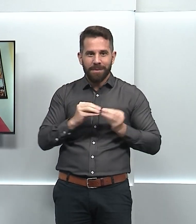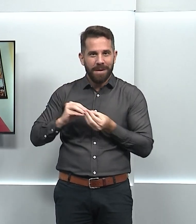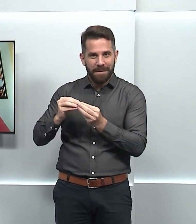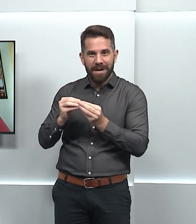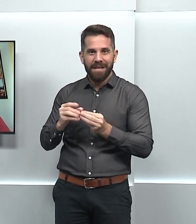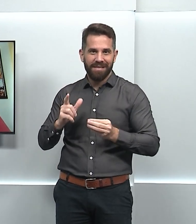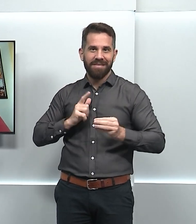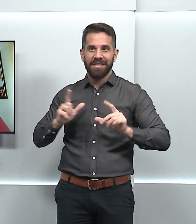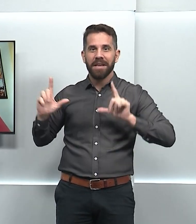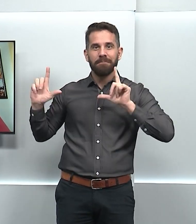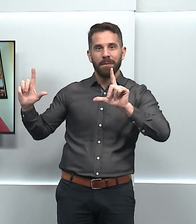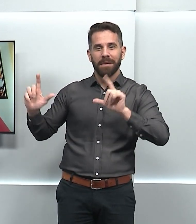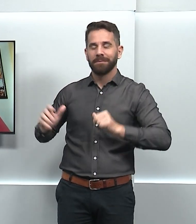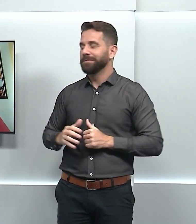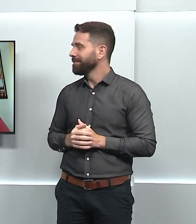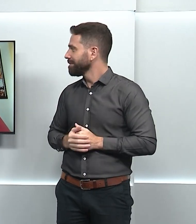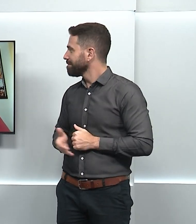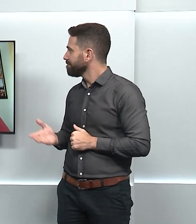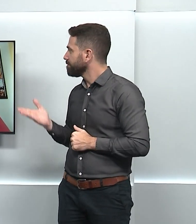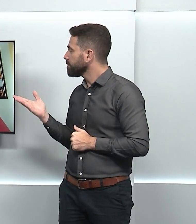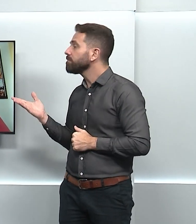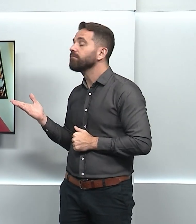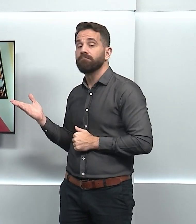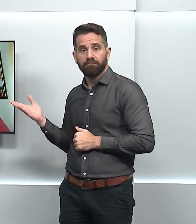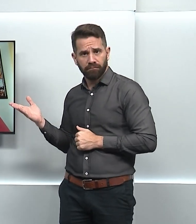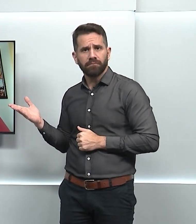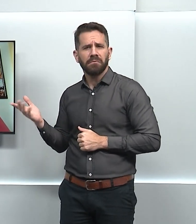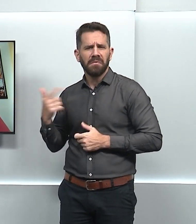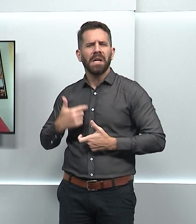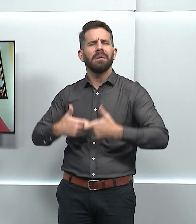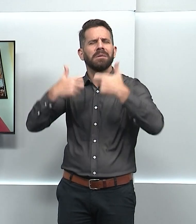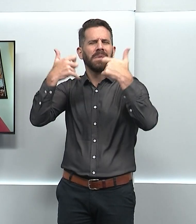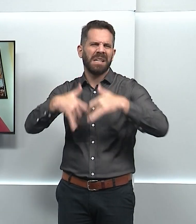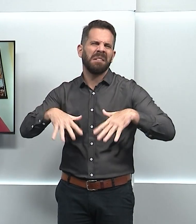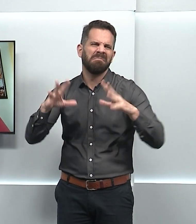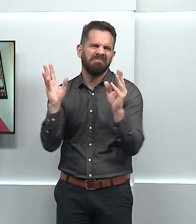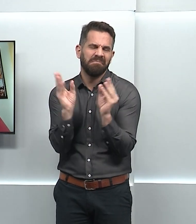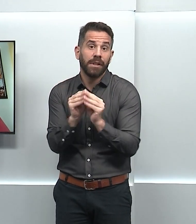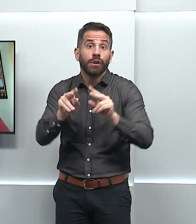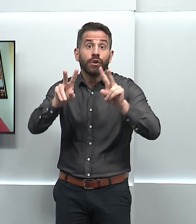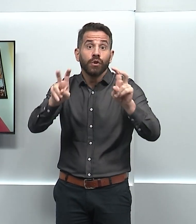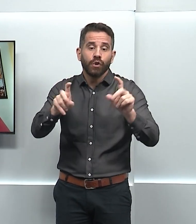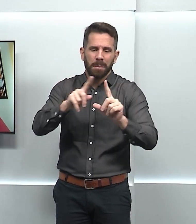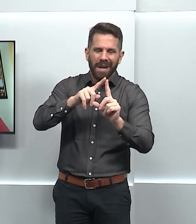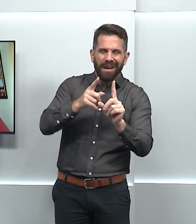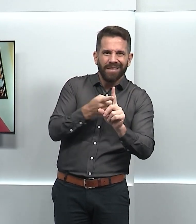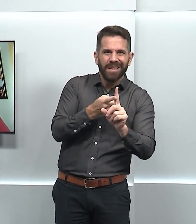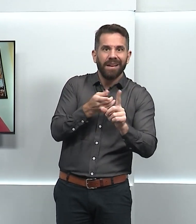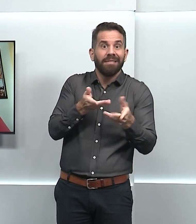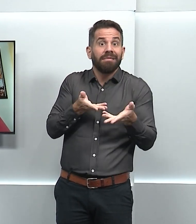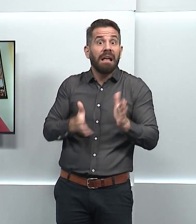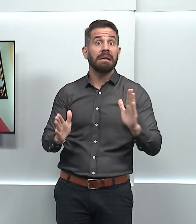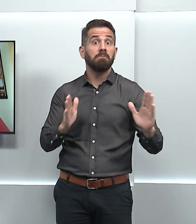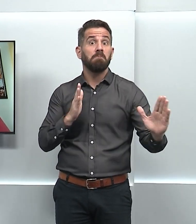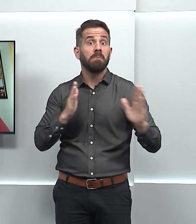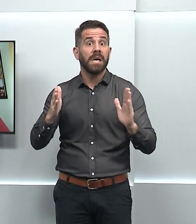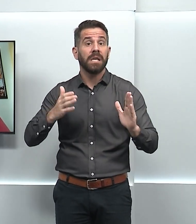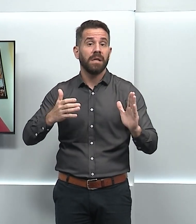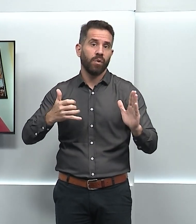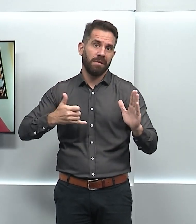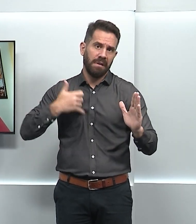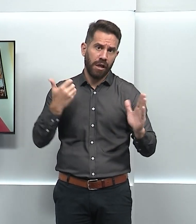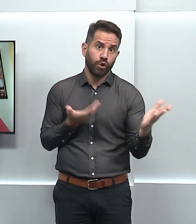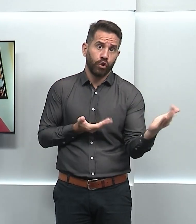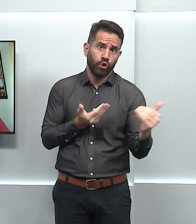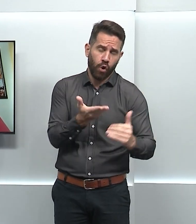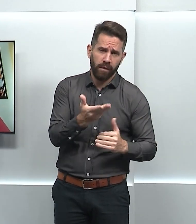Certo. Bom, para a gente começar, falei um pouquinho da gravidez na adolescência, né, para a gente fazer uma introdução ao assunto, mas explica um pouco mais para a gente o